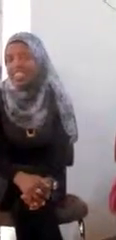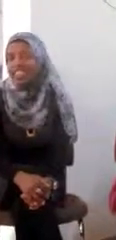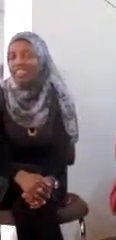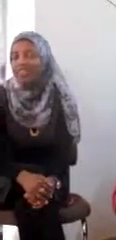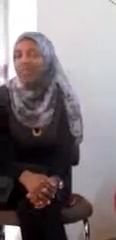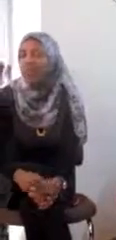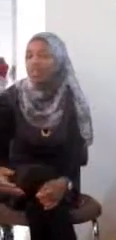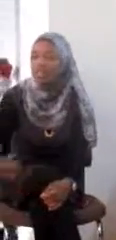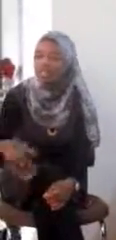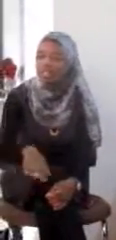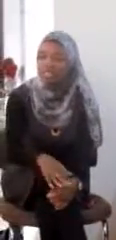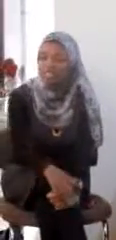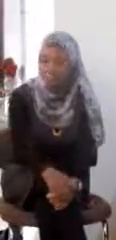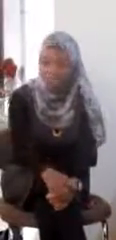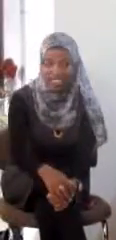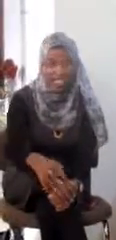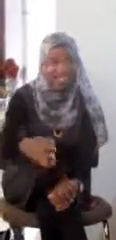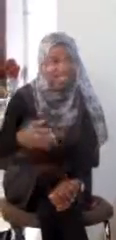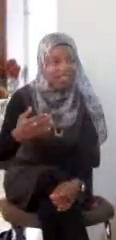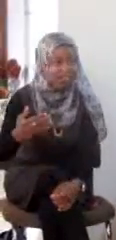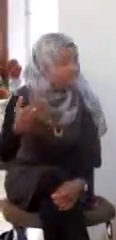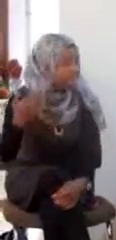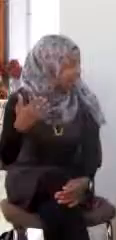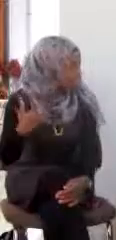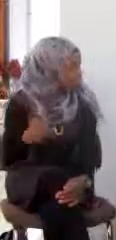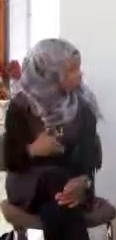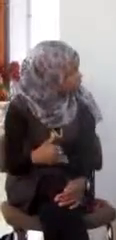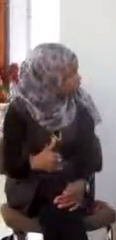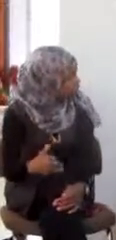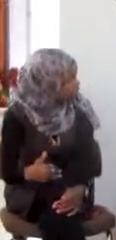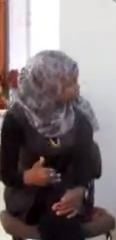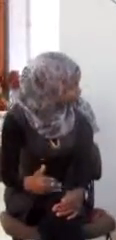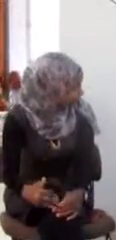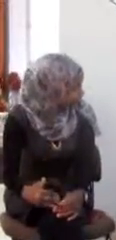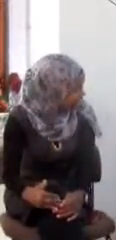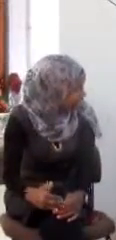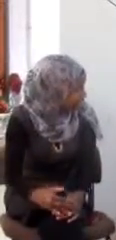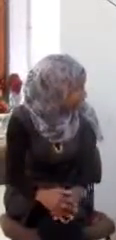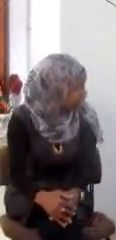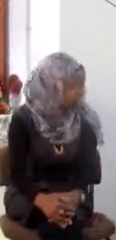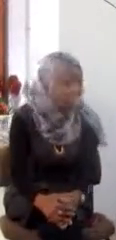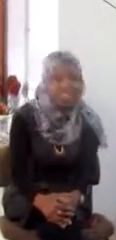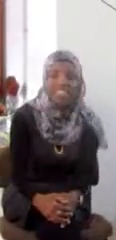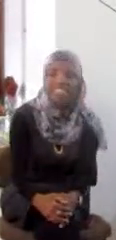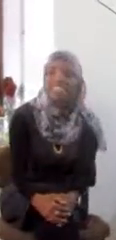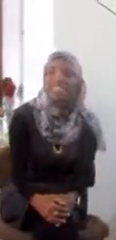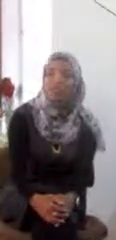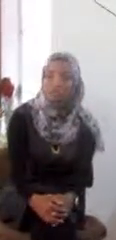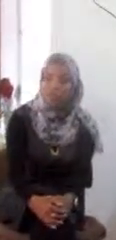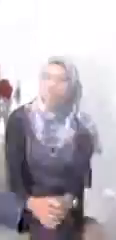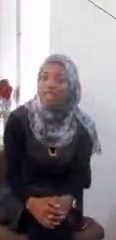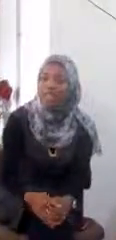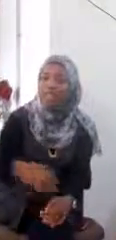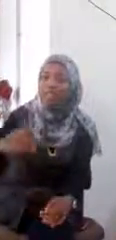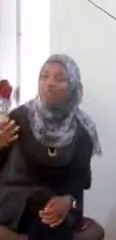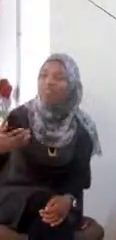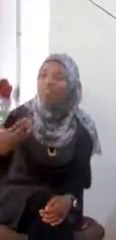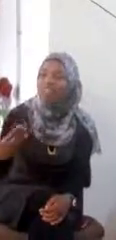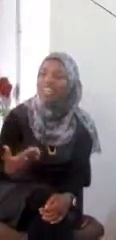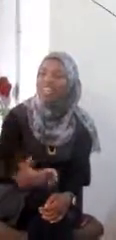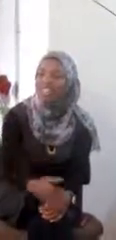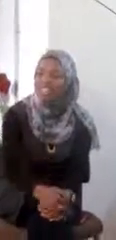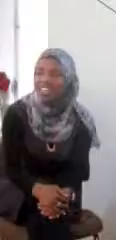اعتياديه. يعني كل مره كنا نيجي كان في عندنا، بتذكر اخر مره كنا لما افتتحنا الدوره صحنا بدنا نحضر بالضبط، يعني